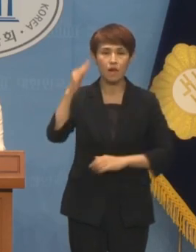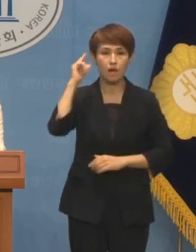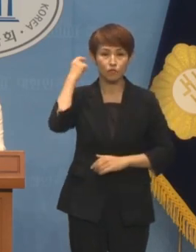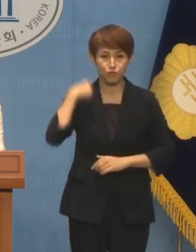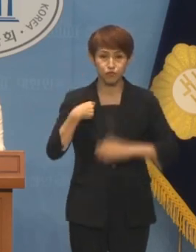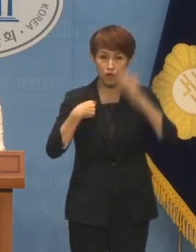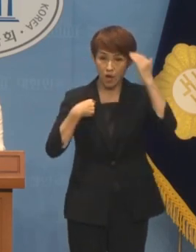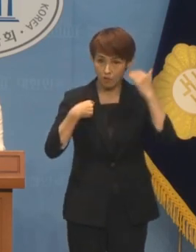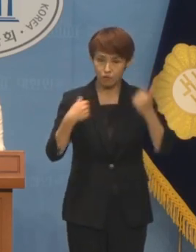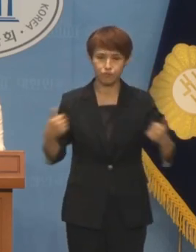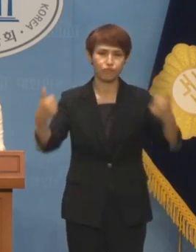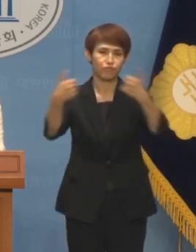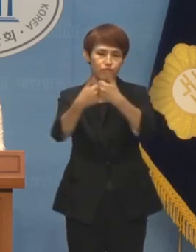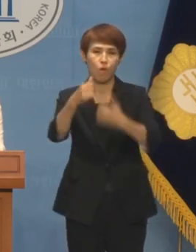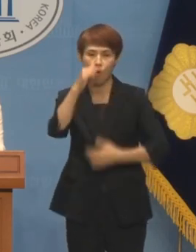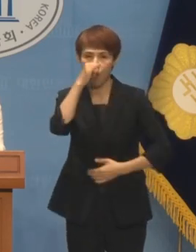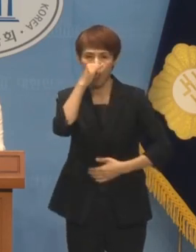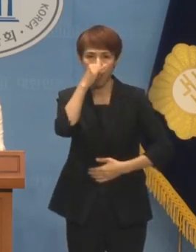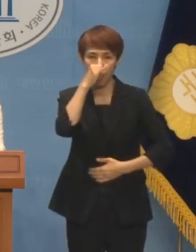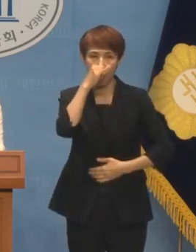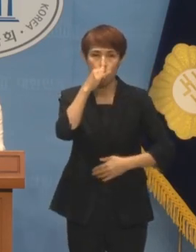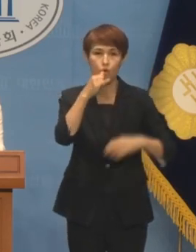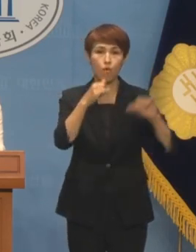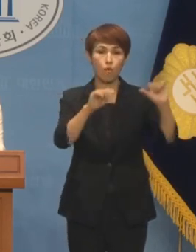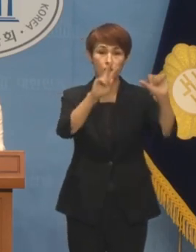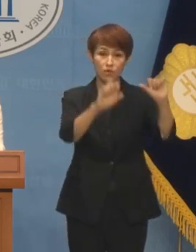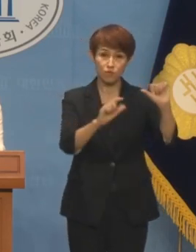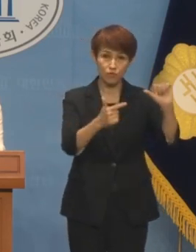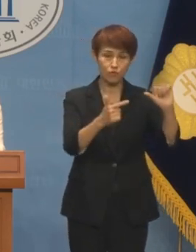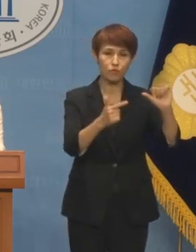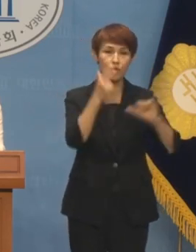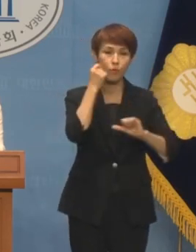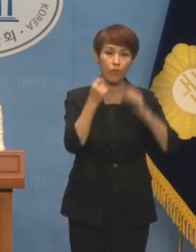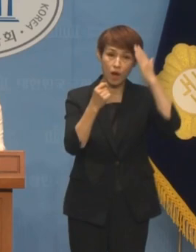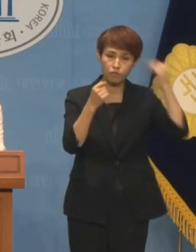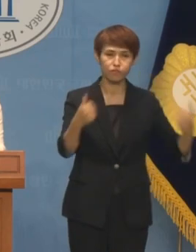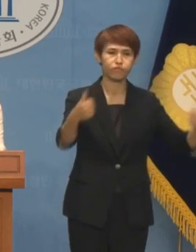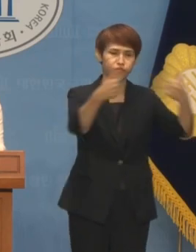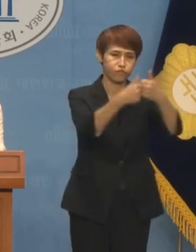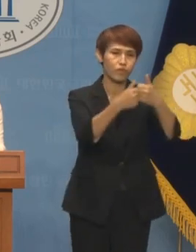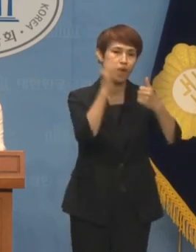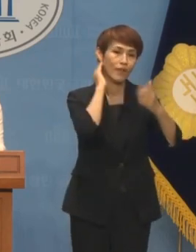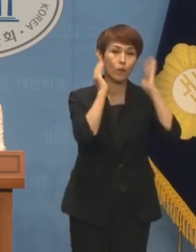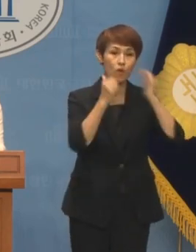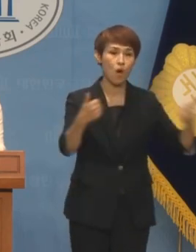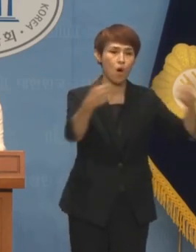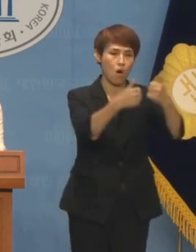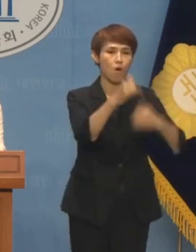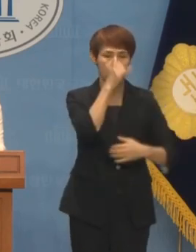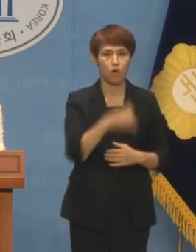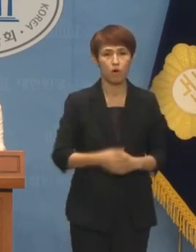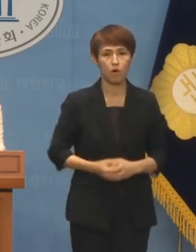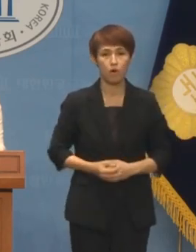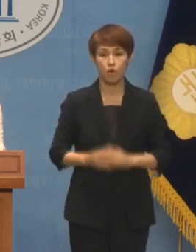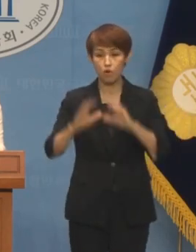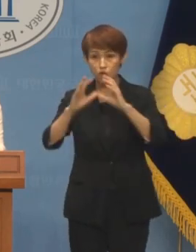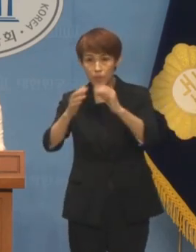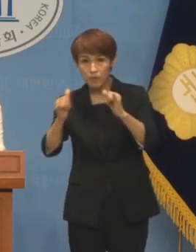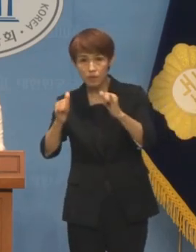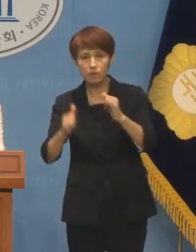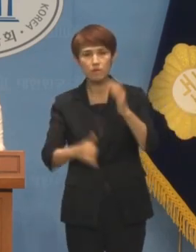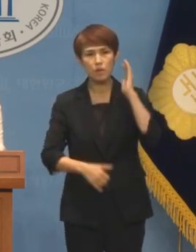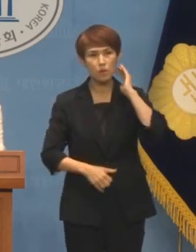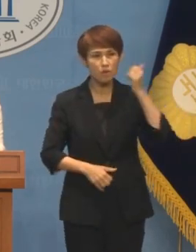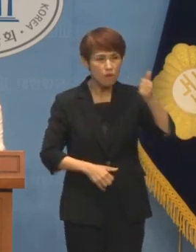개최되고 26일에는 한일 정상회담이 열립니다. 하지만 국민은 윤석열